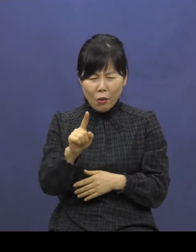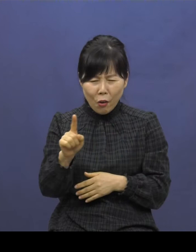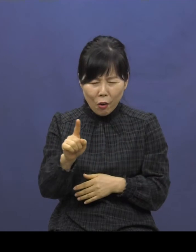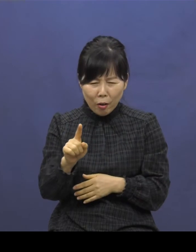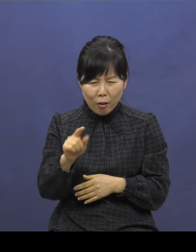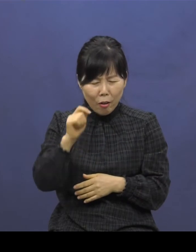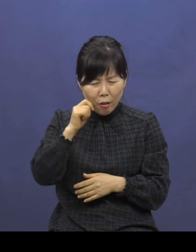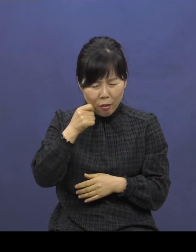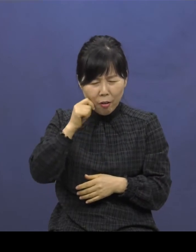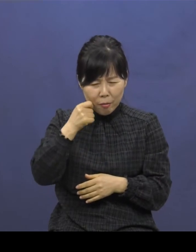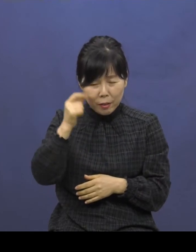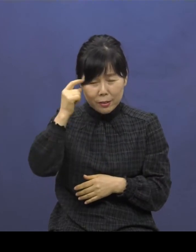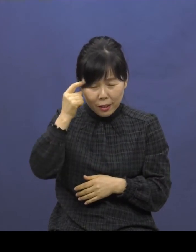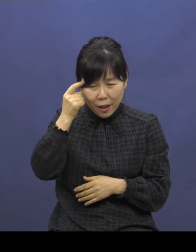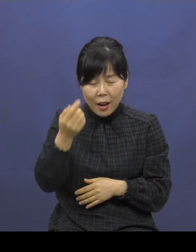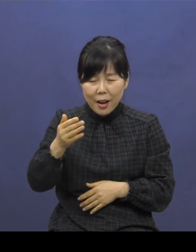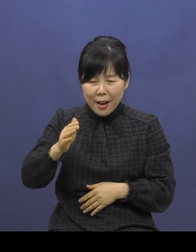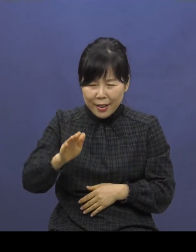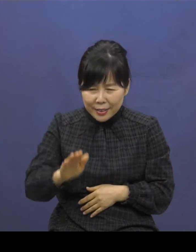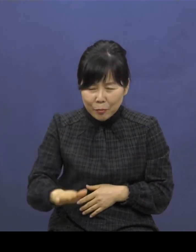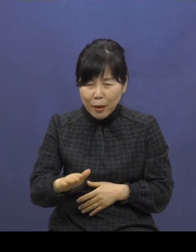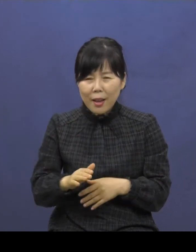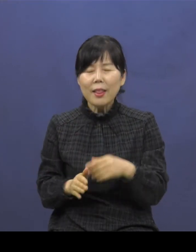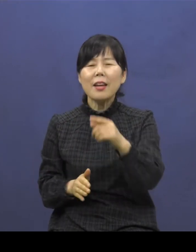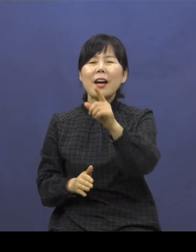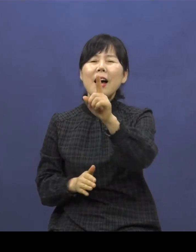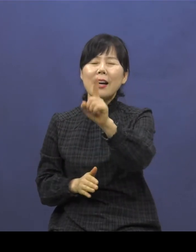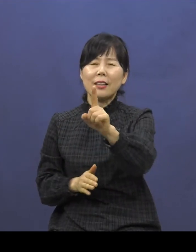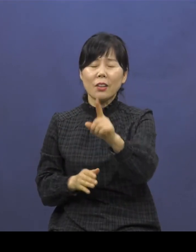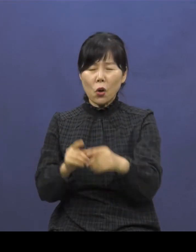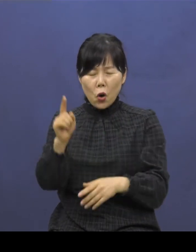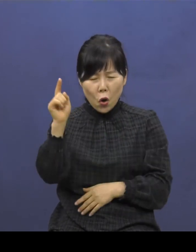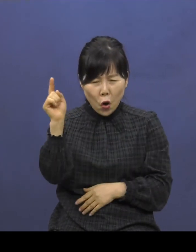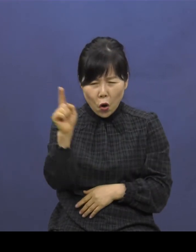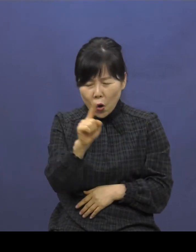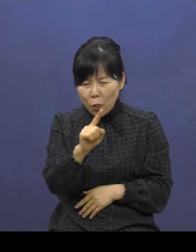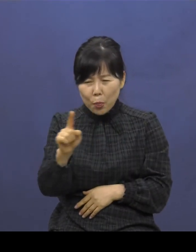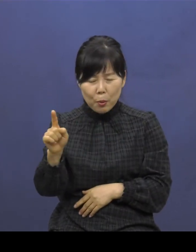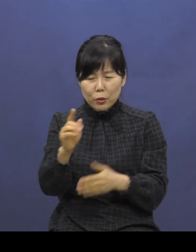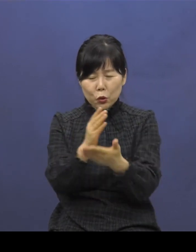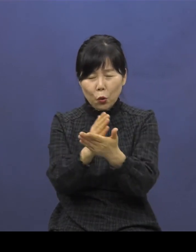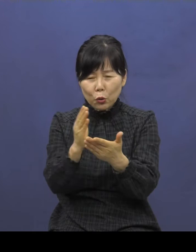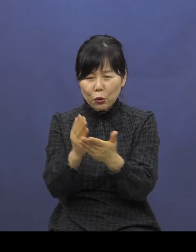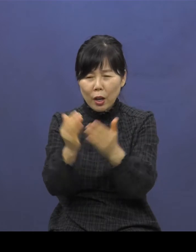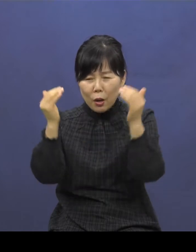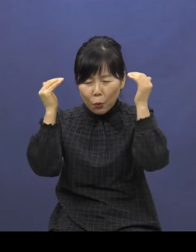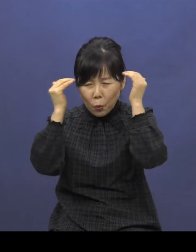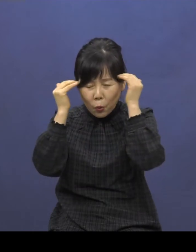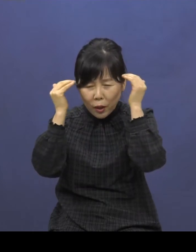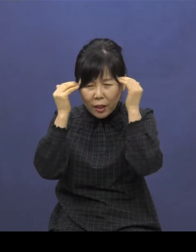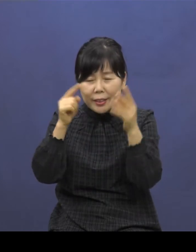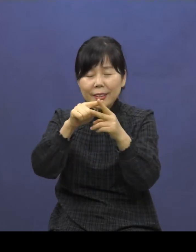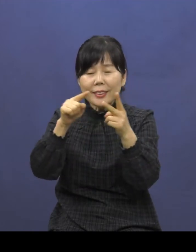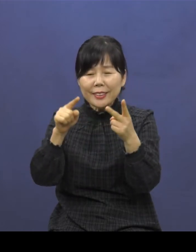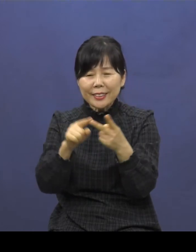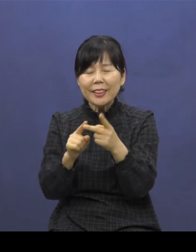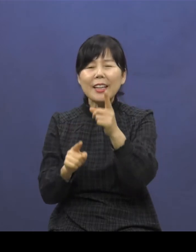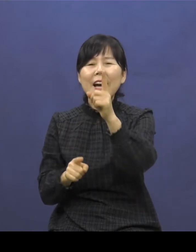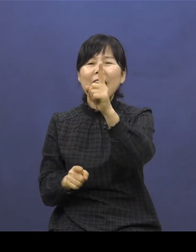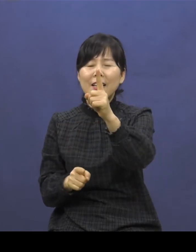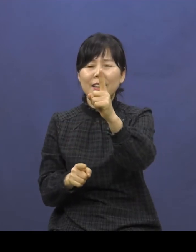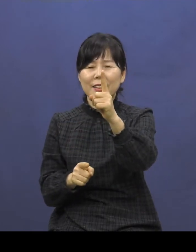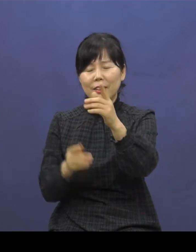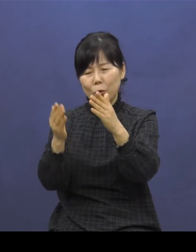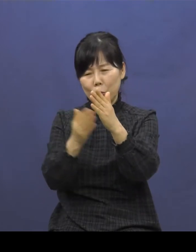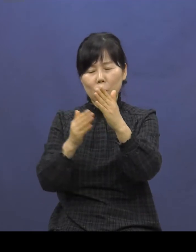종잡을 수 없는 것처럼 그렇게 보이지만, 그러나 한 가지, 어떤 종류의 고난이든지 한 가지의 공통점을 가지고 있다는